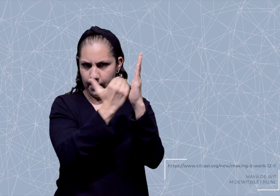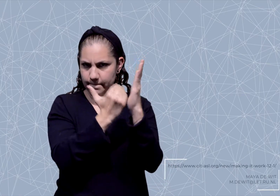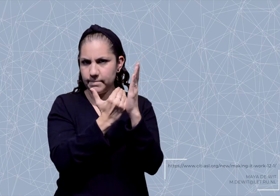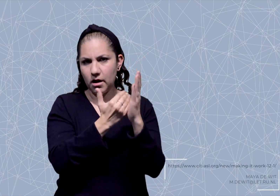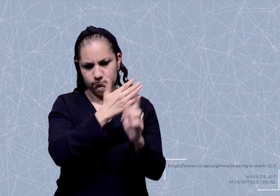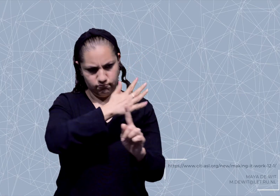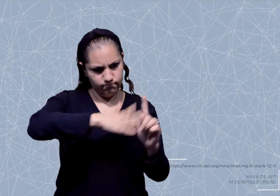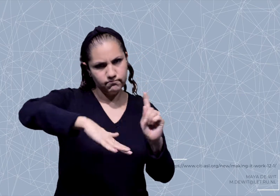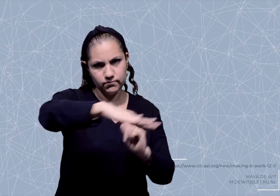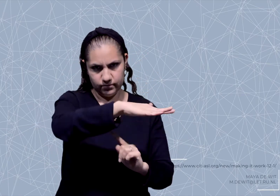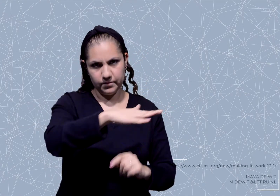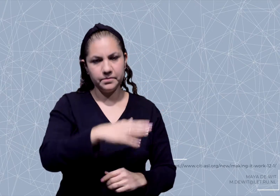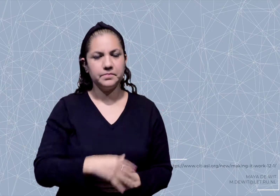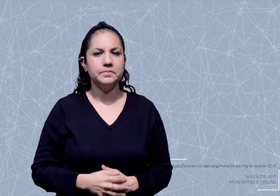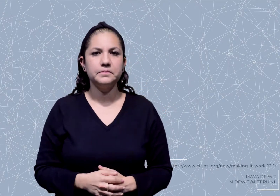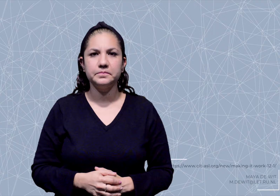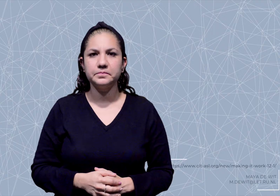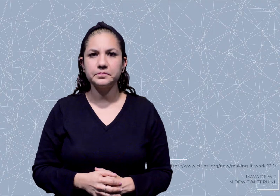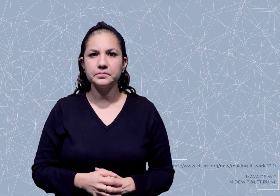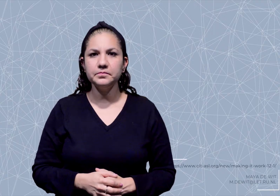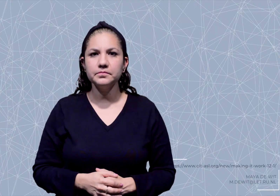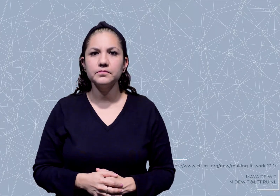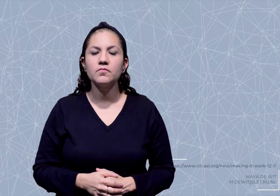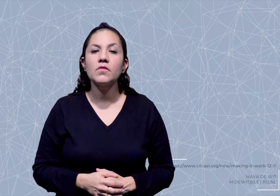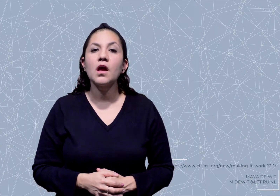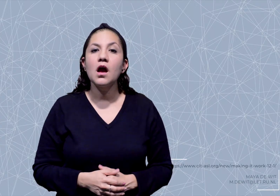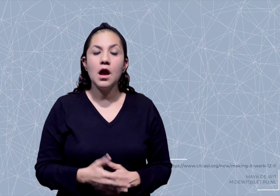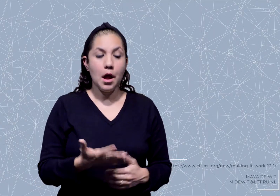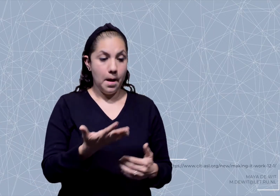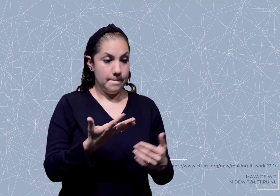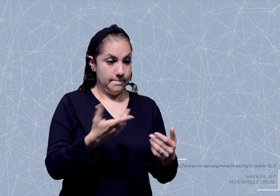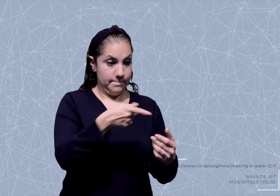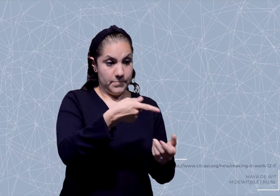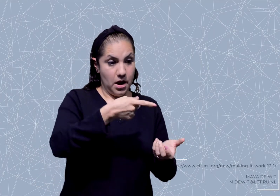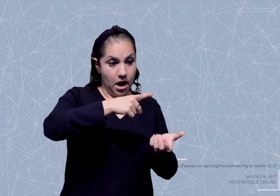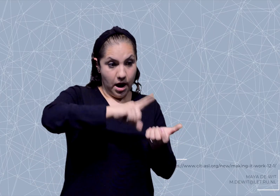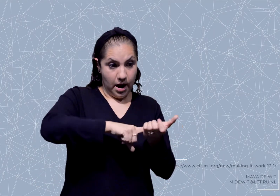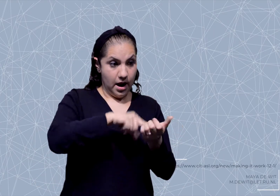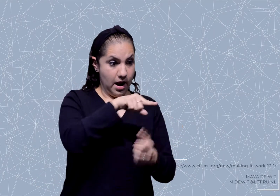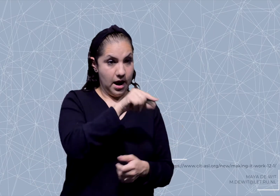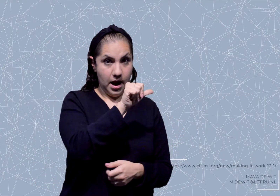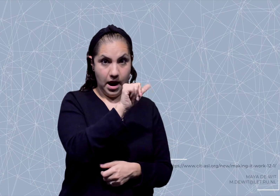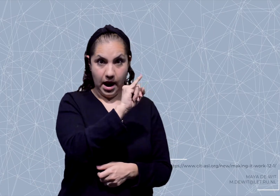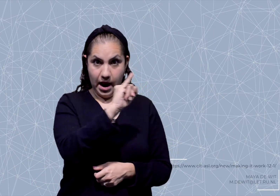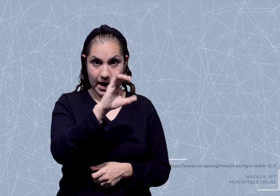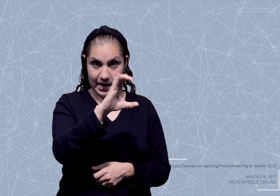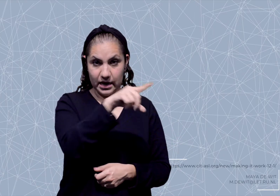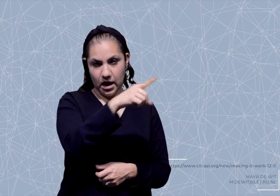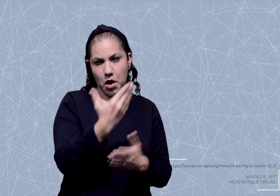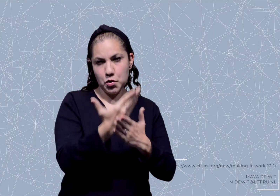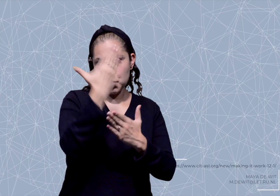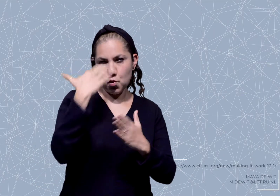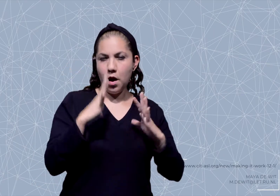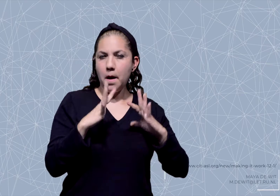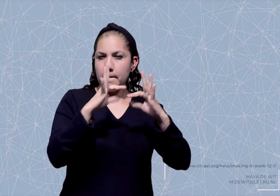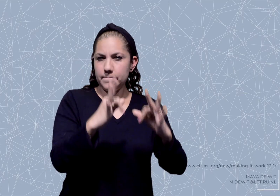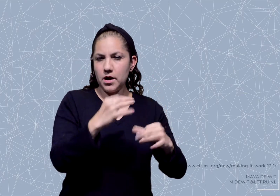Tanto los intérpretes de lenguas orales como los intérpretes de lenguas de señas deberían desempeñarse y trabajar bajo los